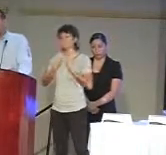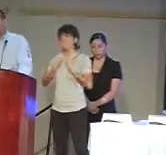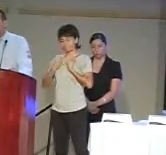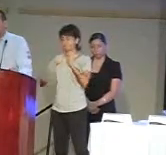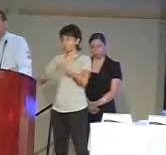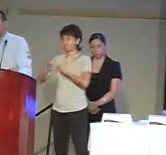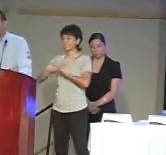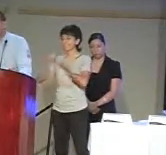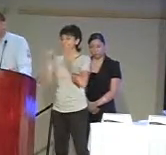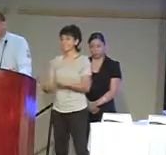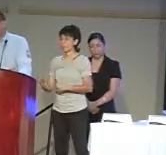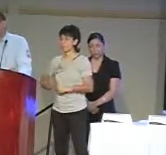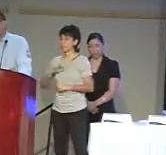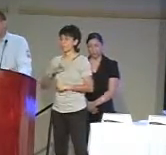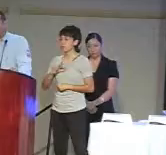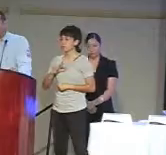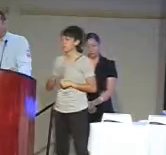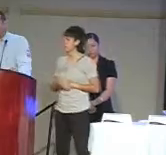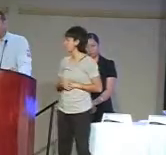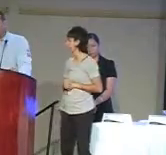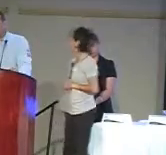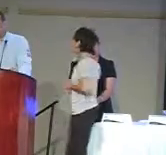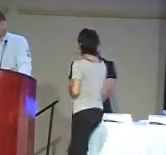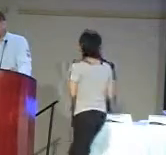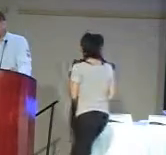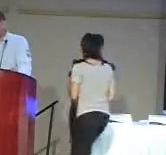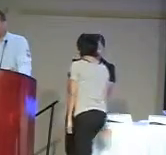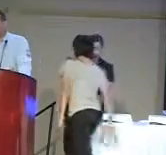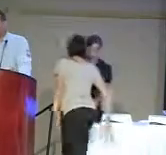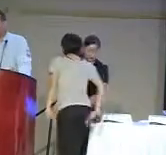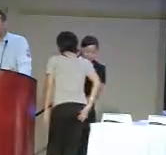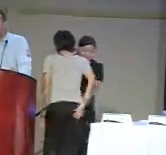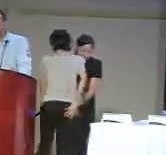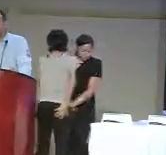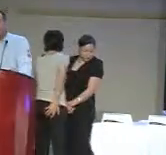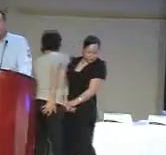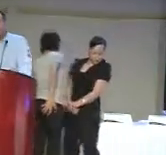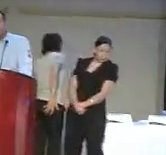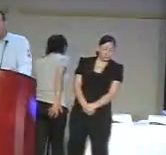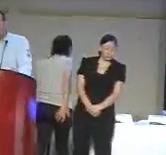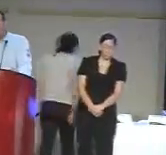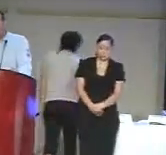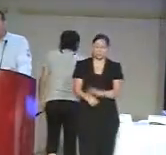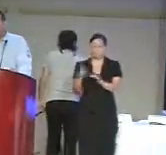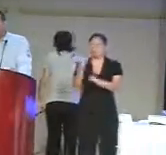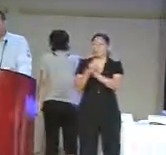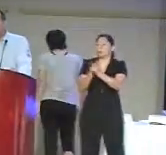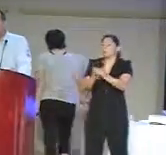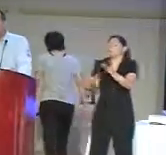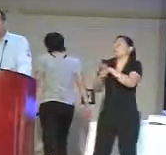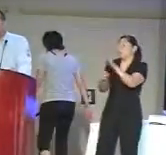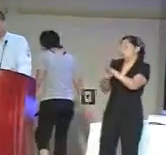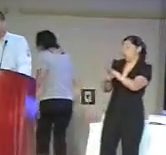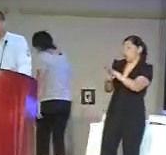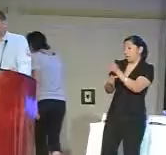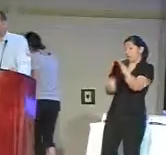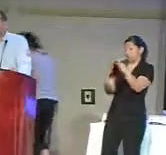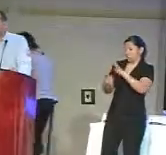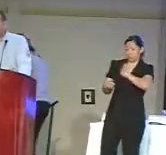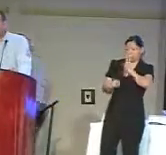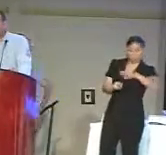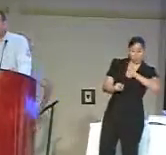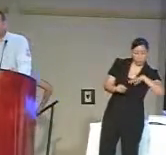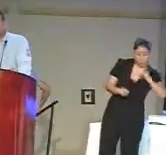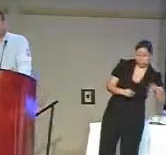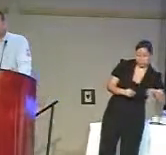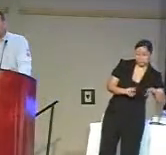nacimiento. Esto es, no es un problema tan solo de pérdida de vidas, sino es un problema de